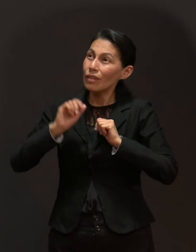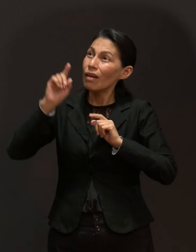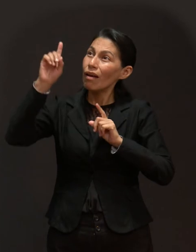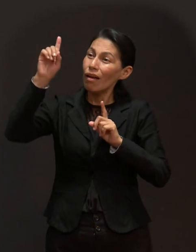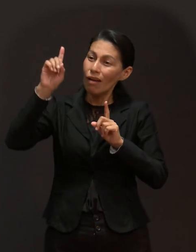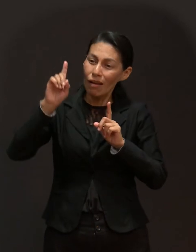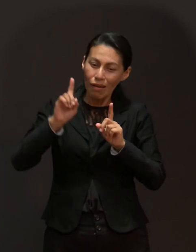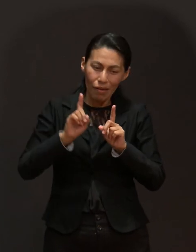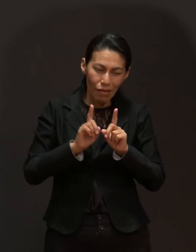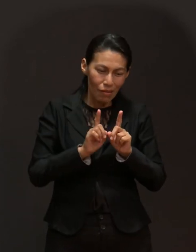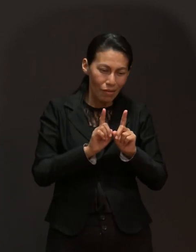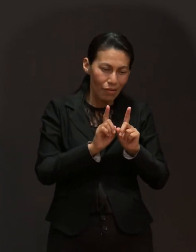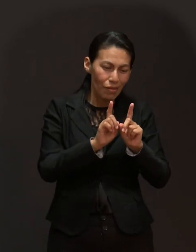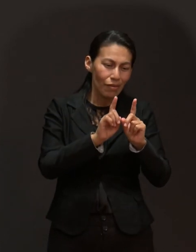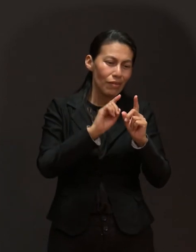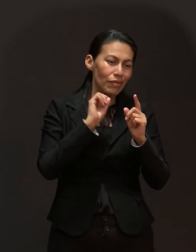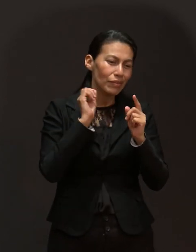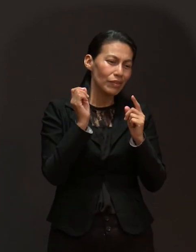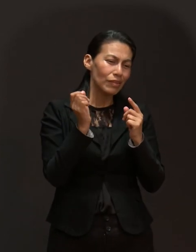escúchame